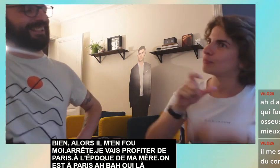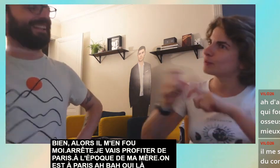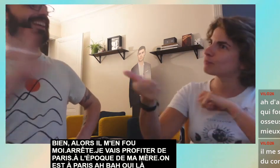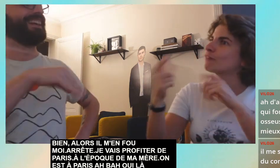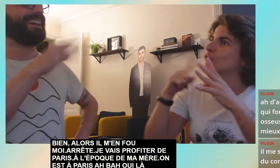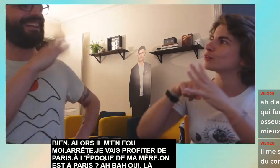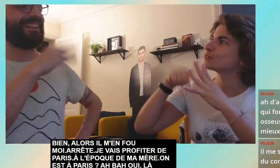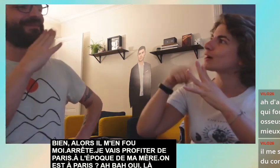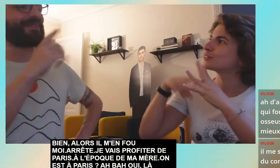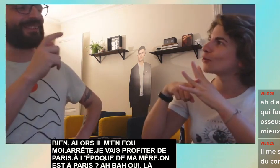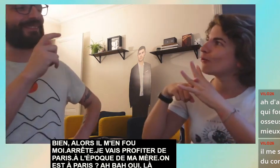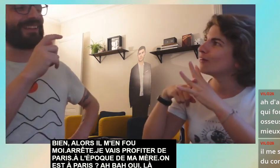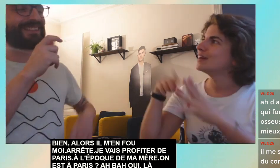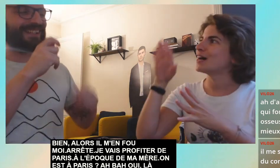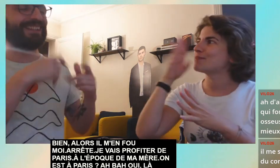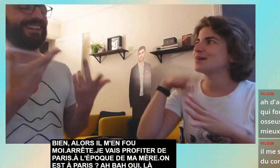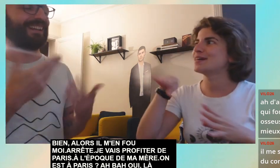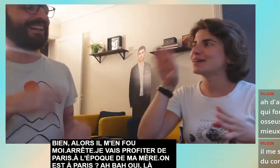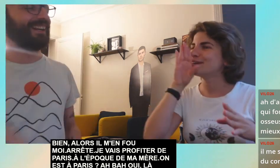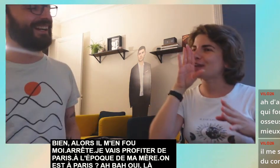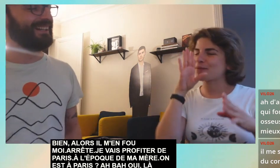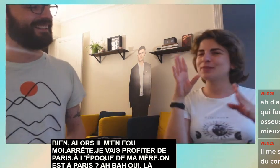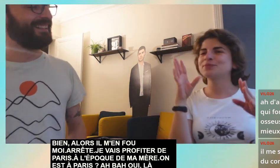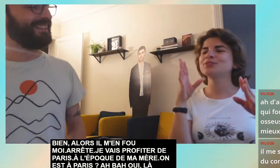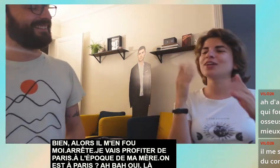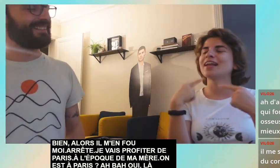Après, pas pour manger McDo. Après, l'après-midi, on allait